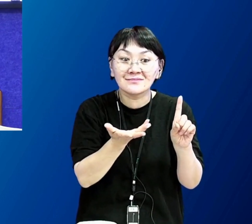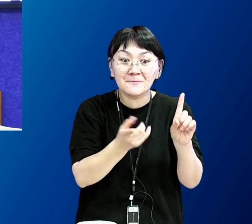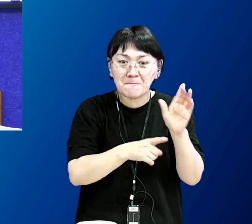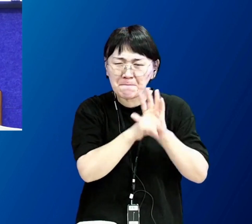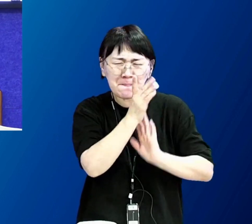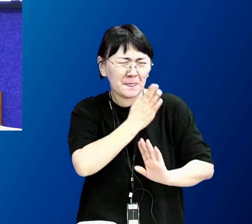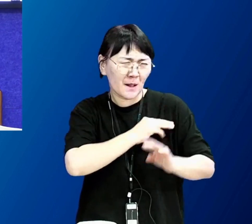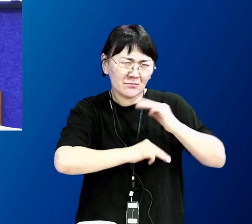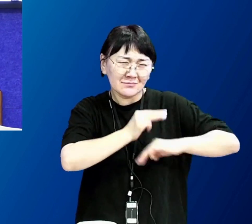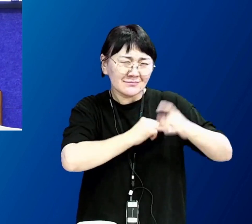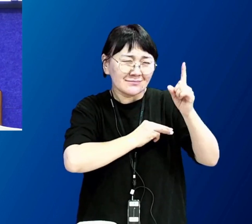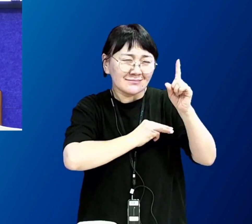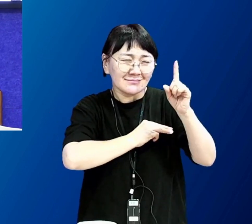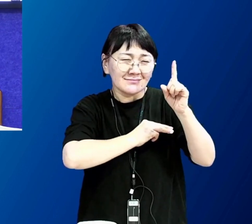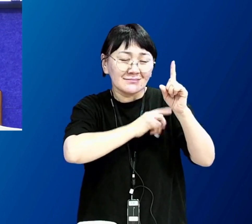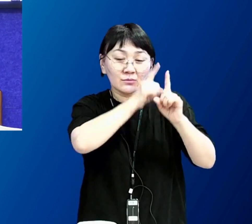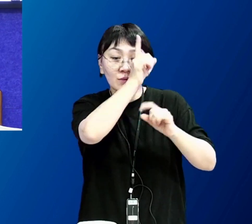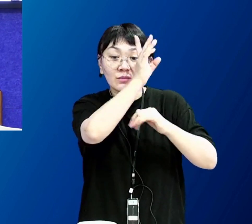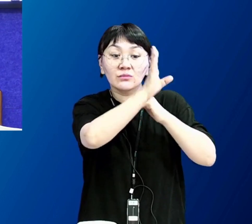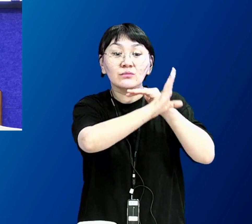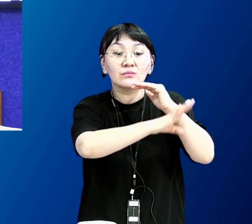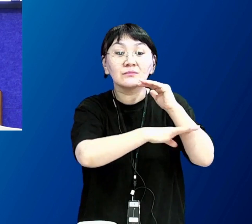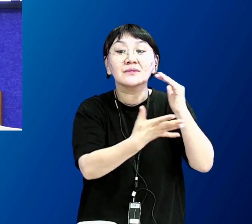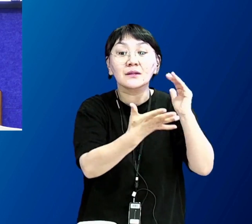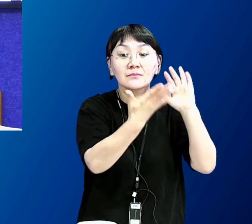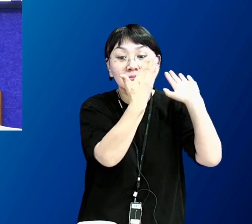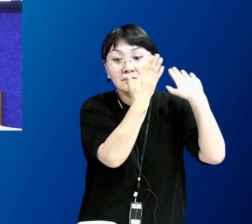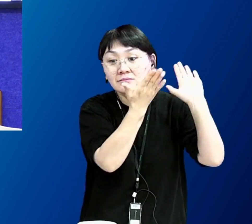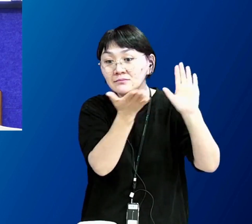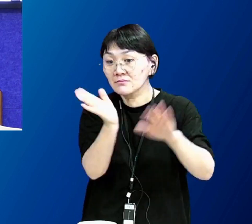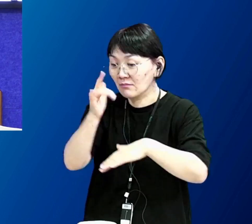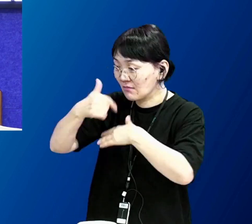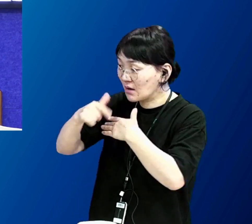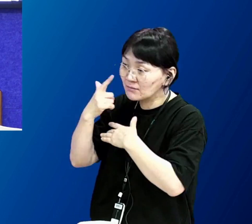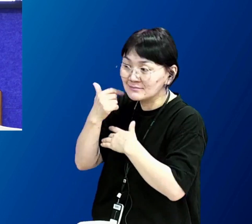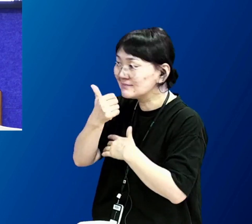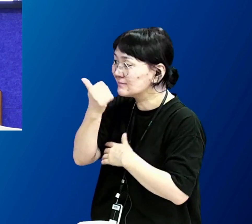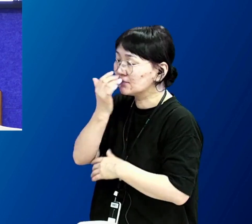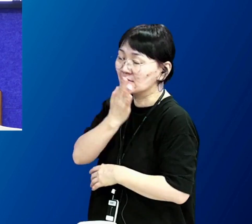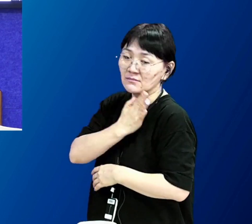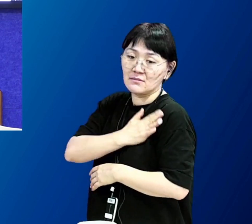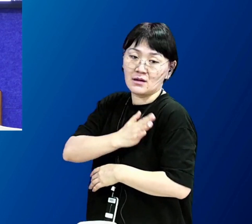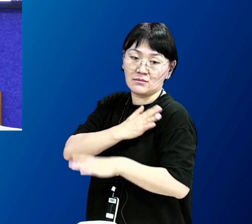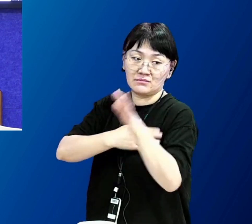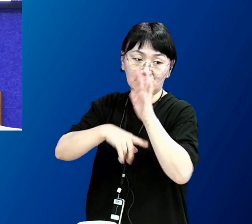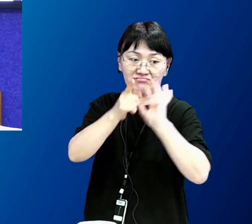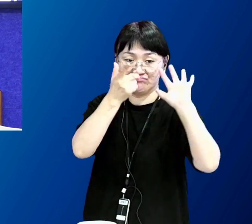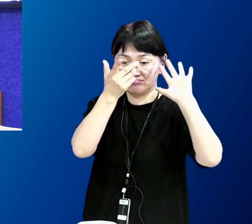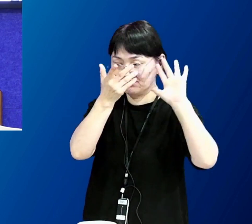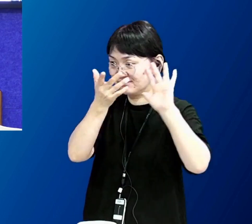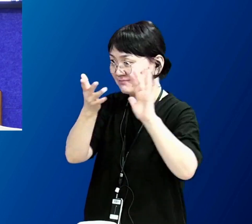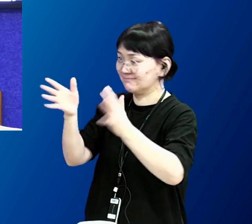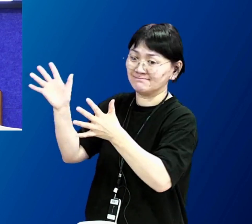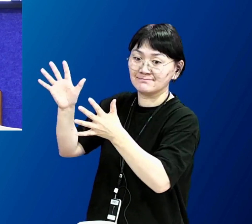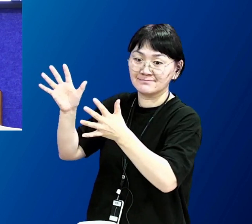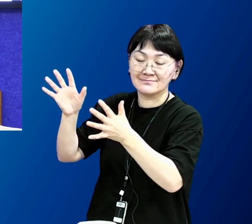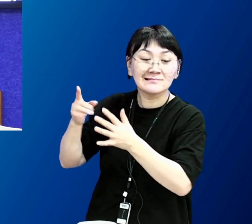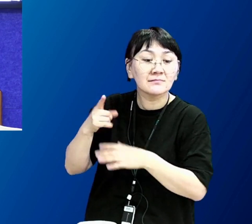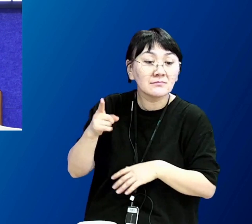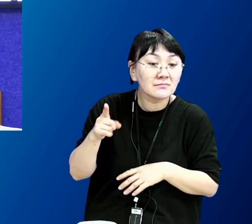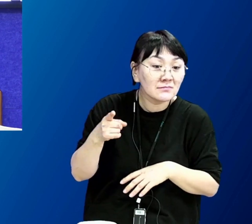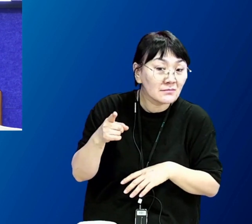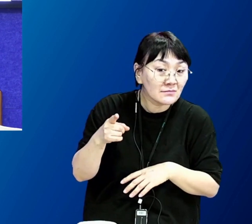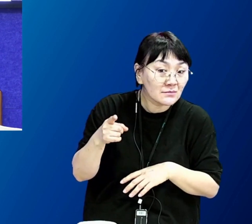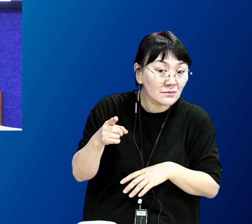мэдхнэ. Эзнийг биш. Харим их тээчүүдийг тэрээр хайрлж ихэлсэн баг. Тэр шалтгаан нь юу юм